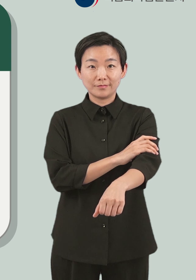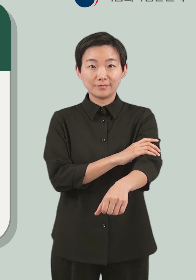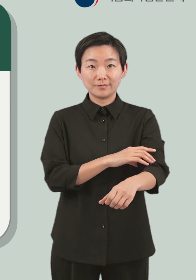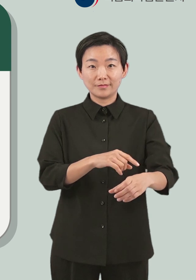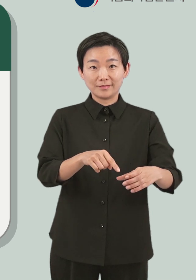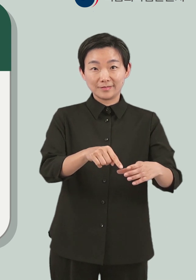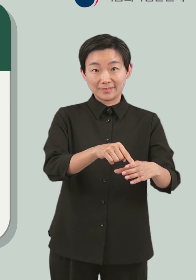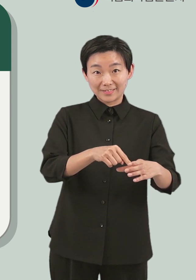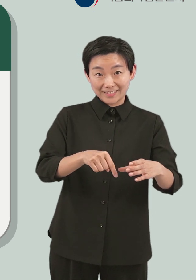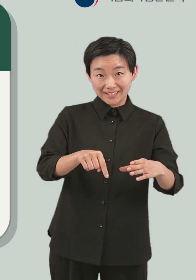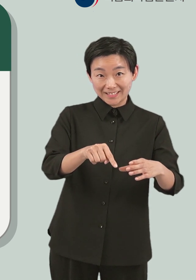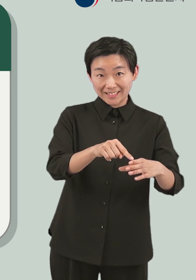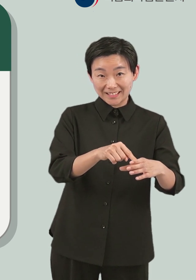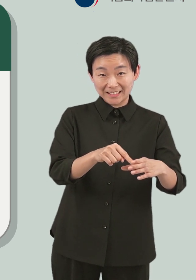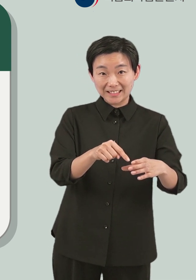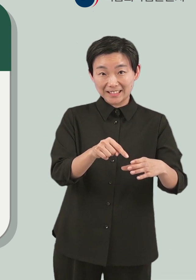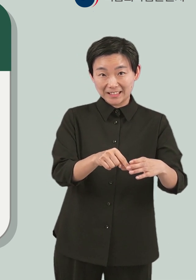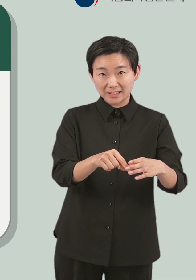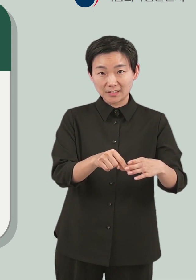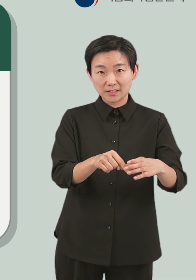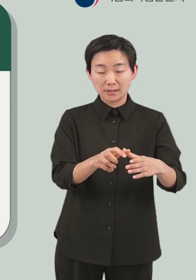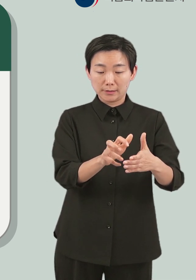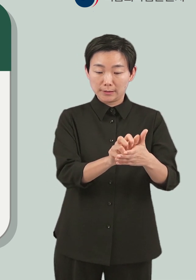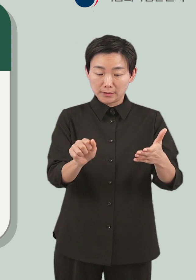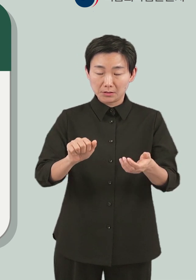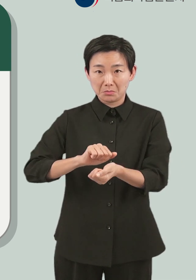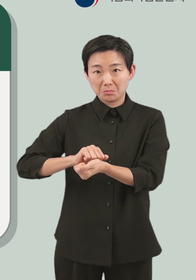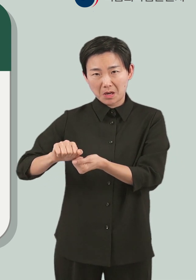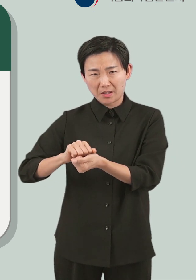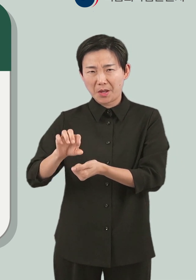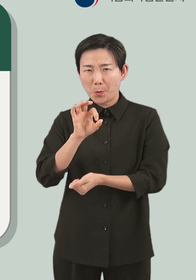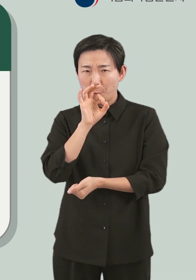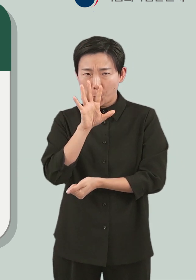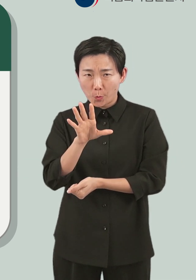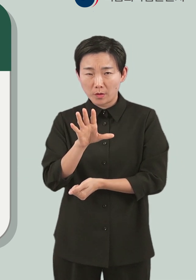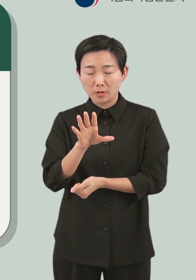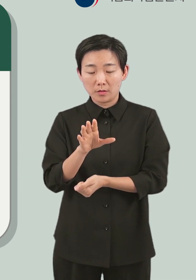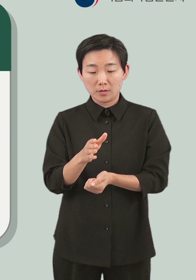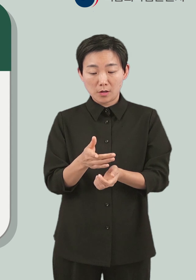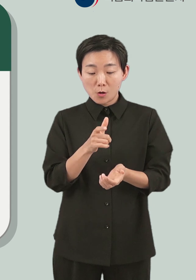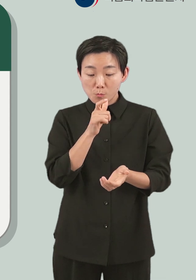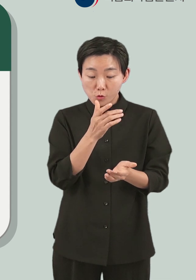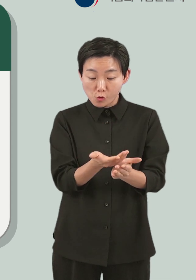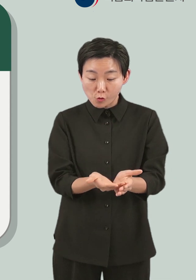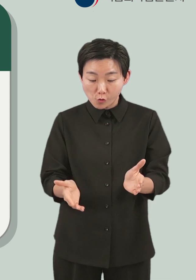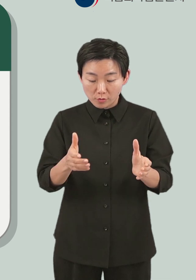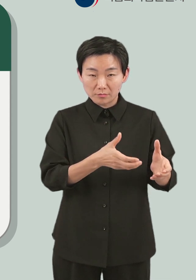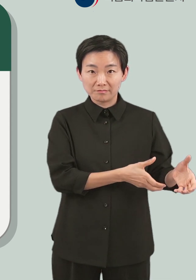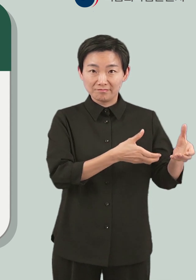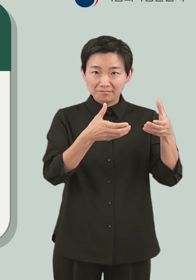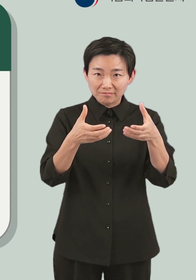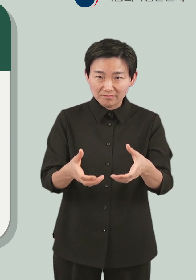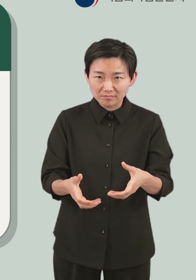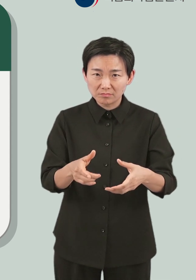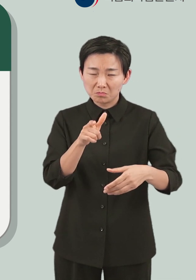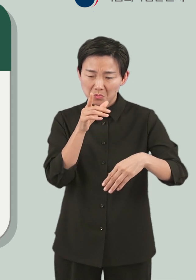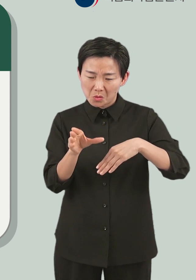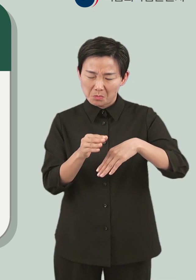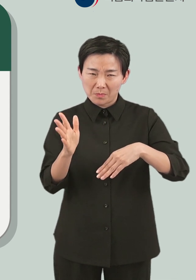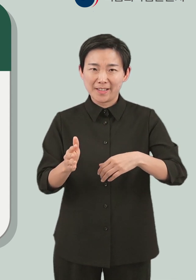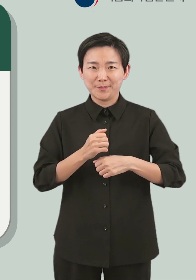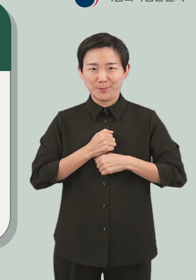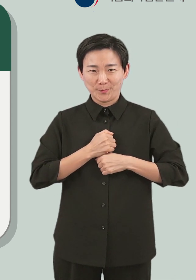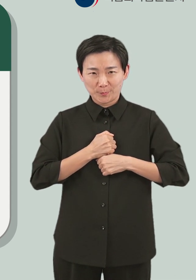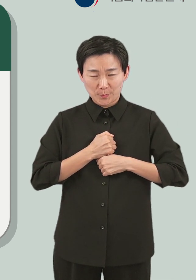커프의 천 커버는 분리 및 세탁이 불가능합니다. 청소 시 알코올, 벤젠, 신어 등 화학 세제는 사용하지